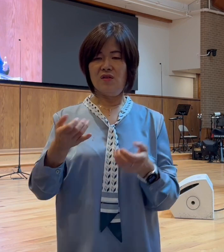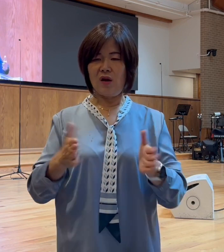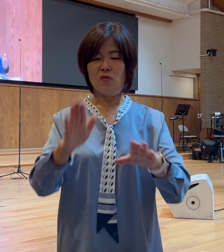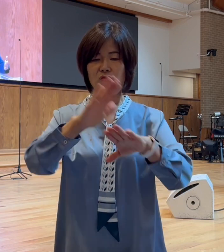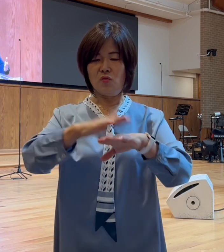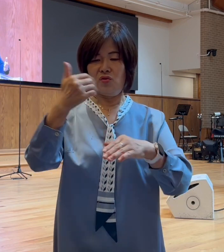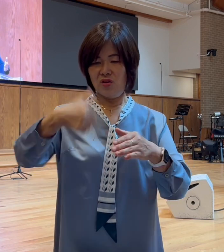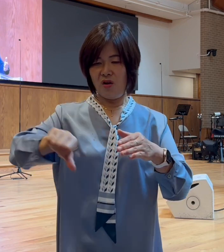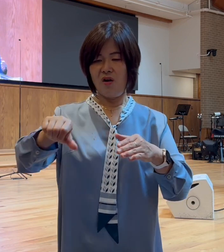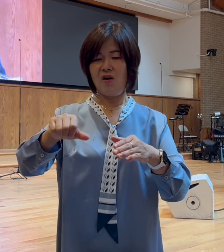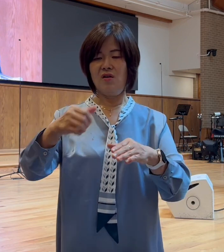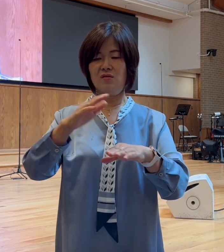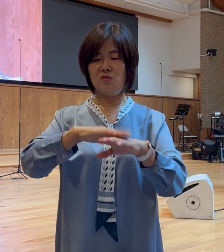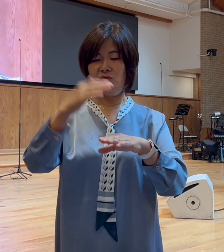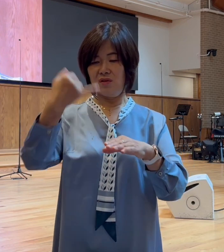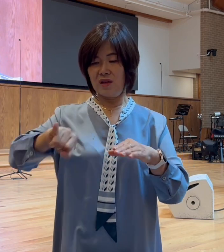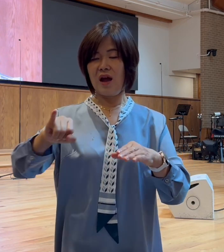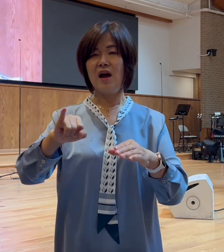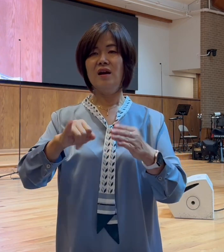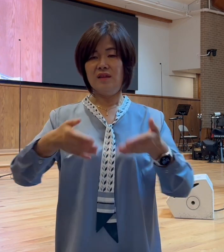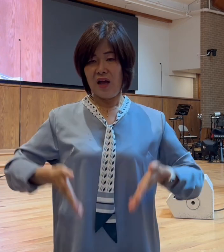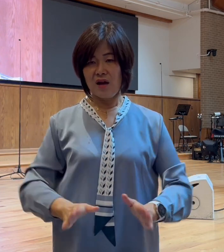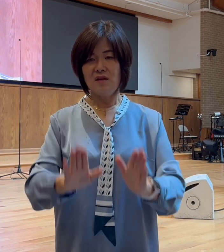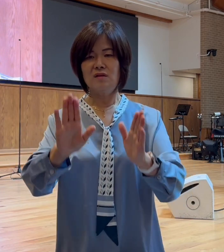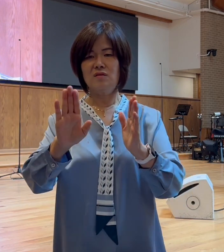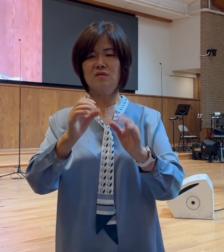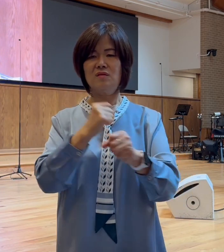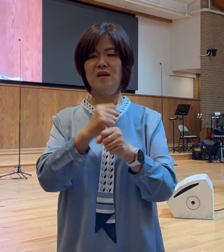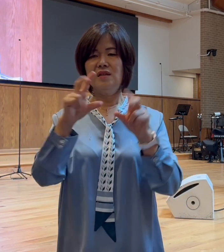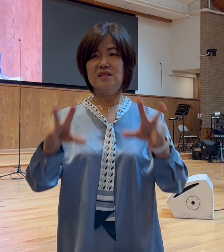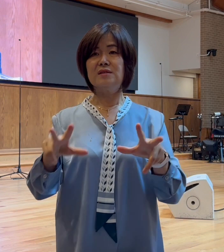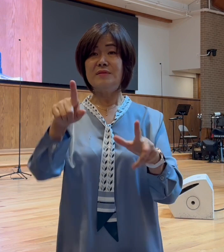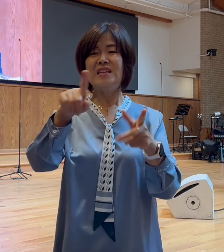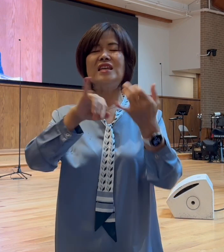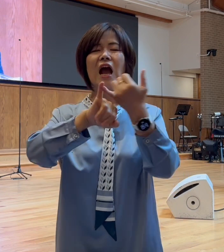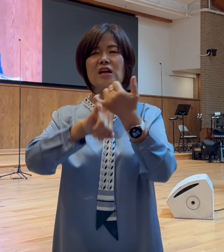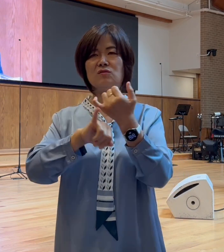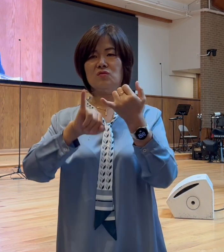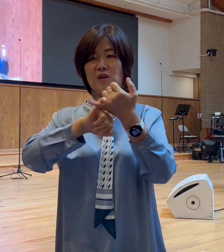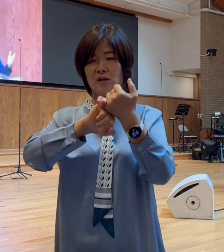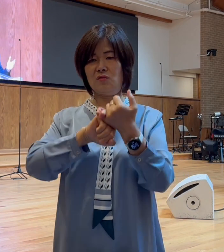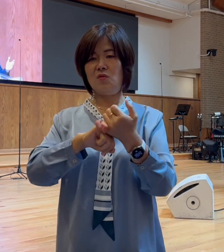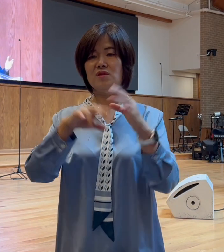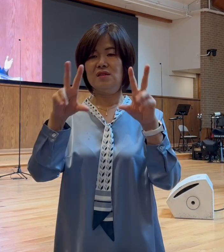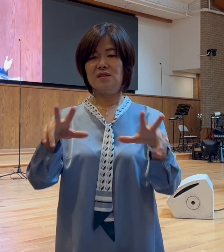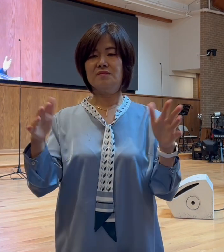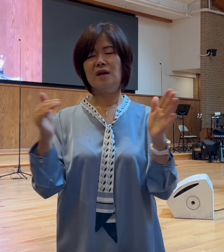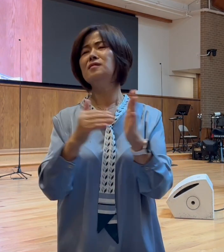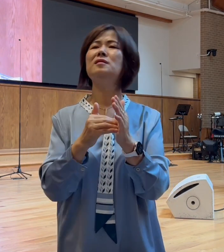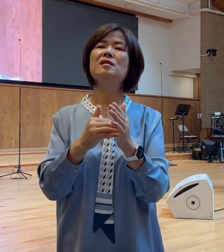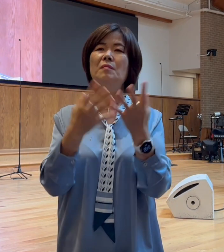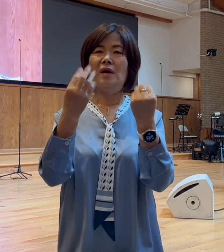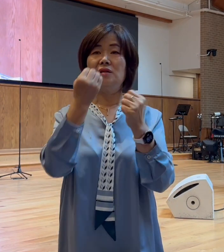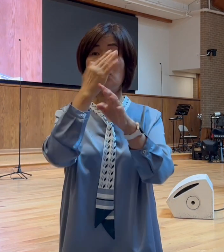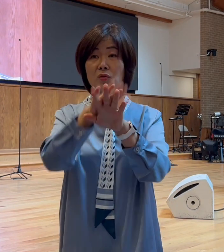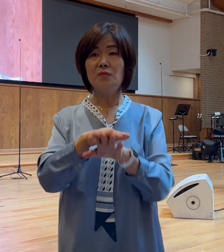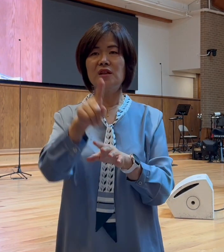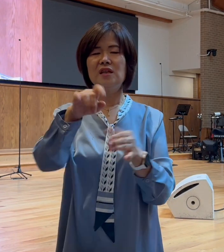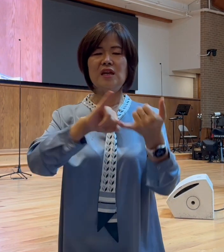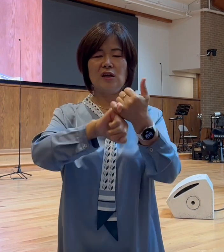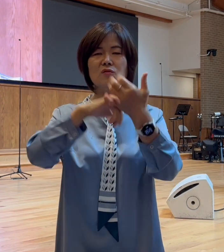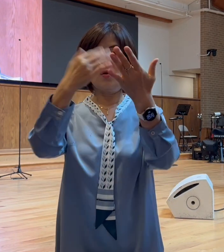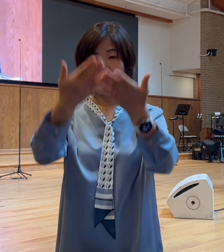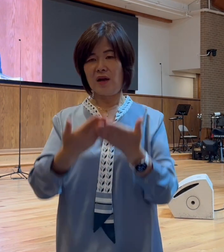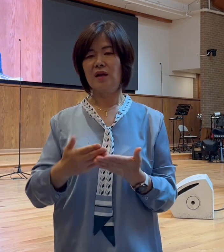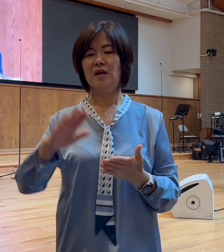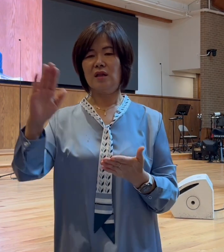손녀, 손자, 손녀 이렇게 낳은 세대인데, 따라서 지금 이 약속을, 지금까지 물론 많은 성도님들이 이 약속을